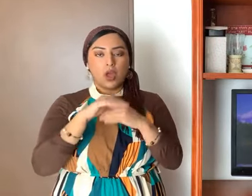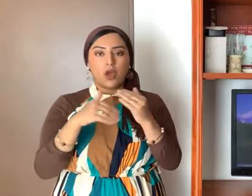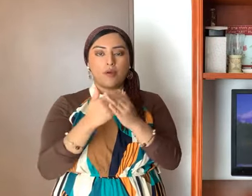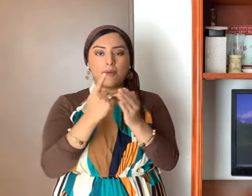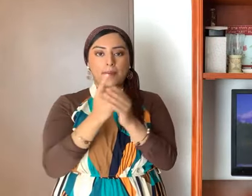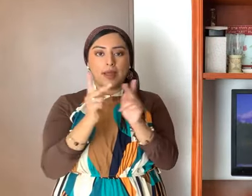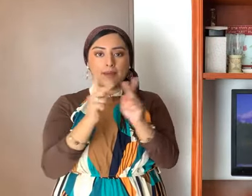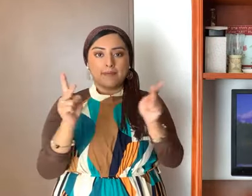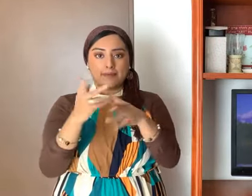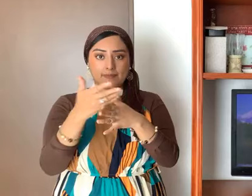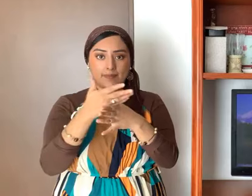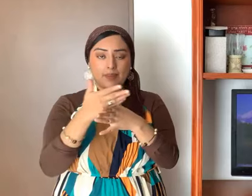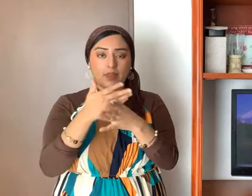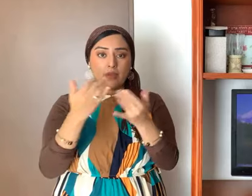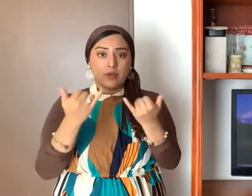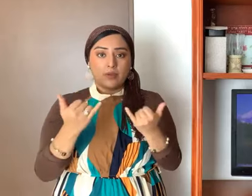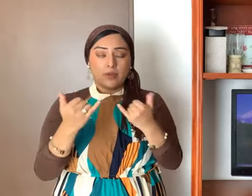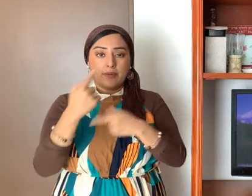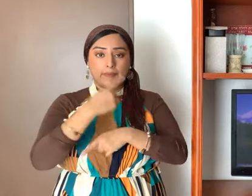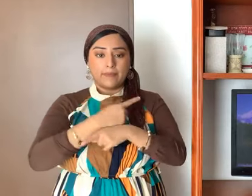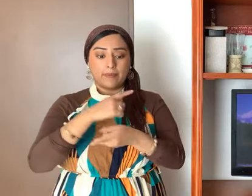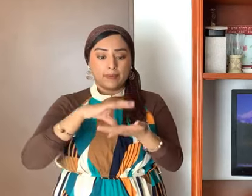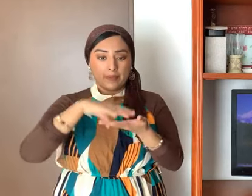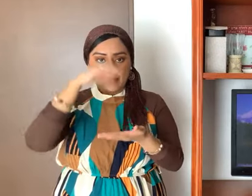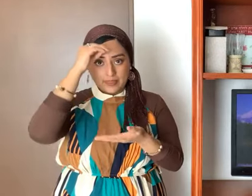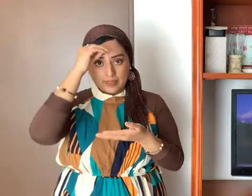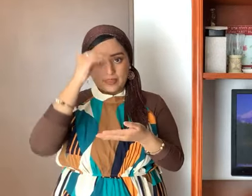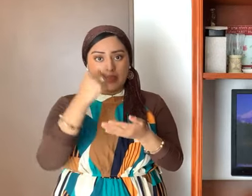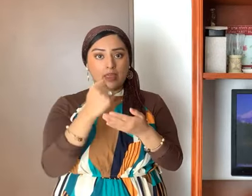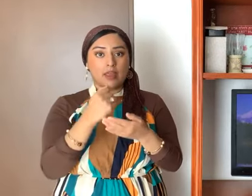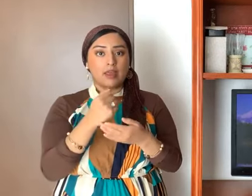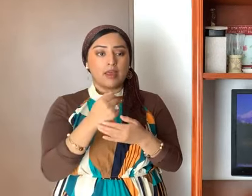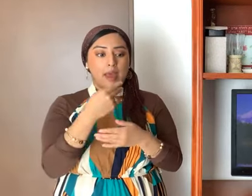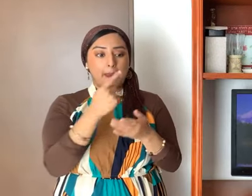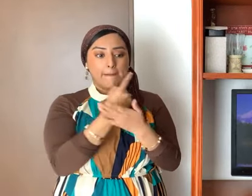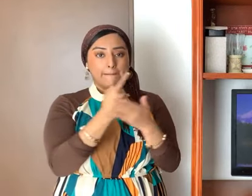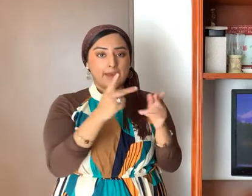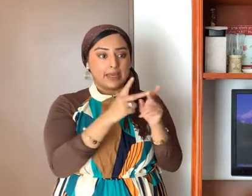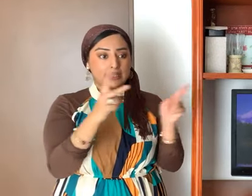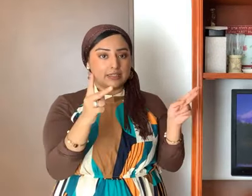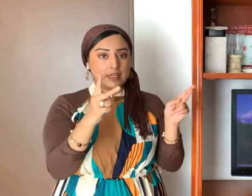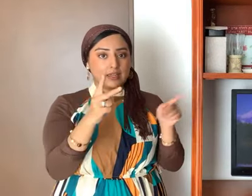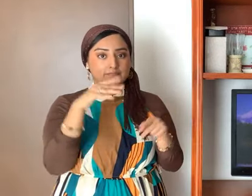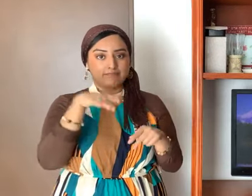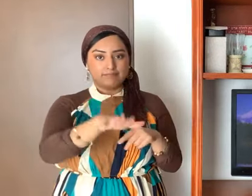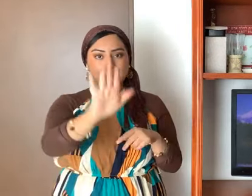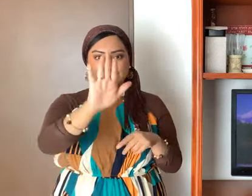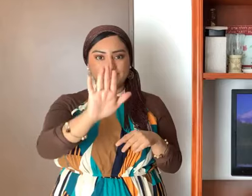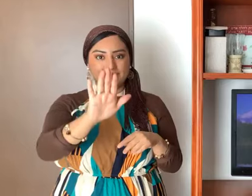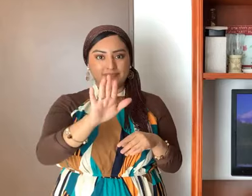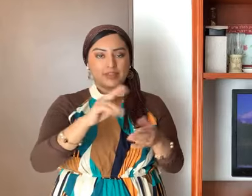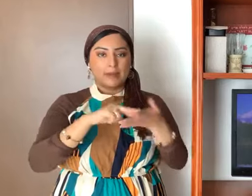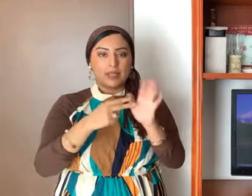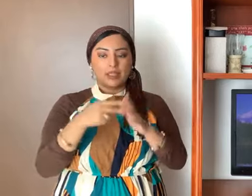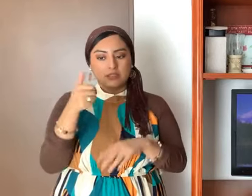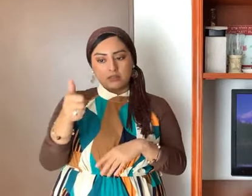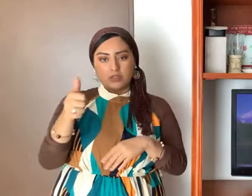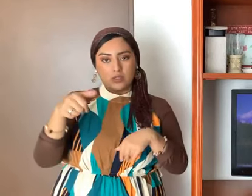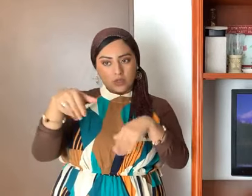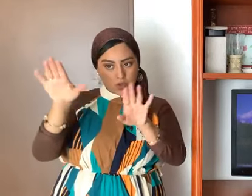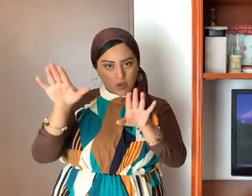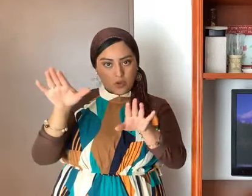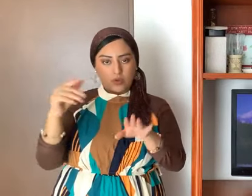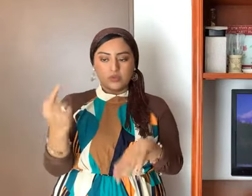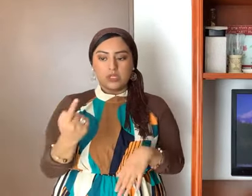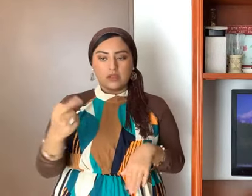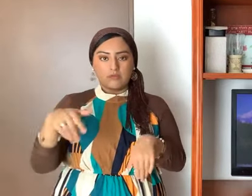les comparto, este día vamos a estudiar la parashá Lech Lecha, que significa vete por ti mismo o